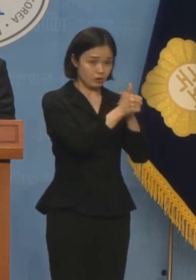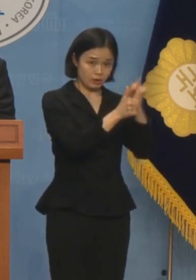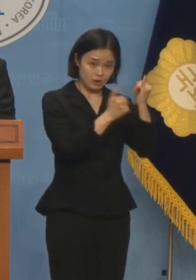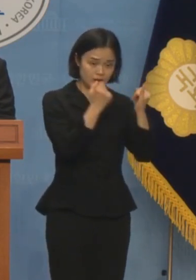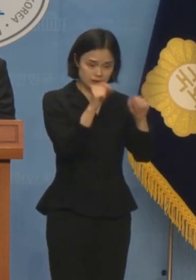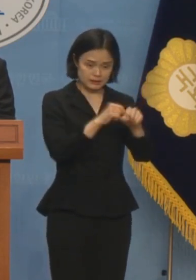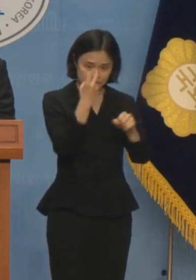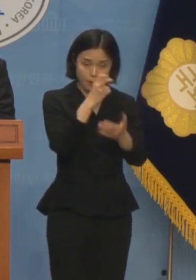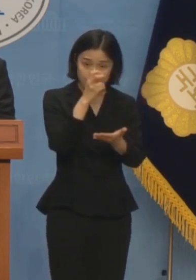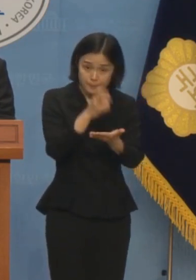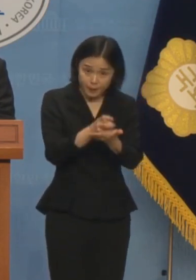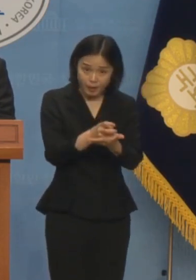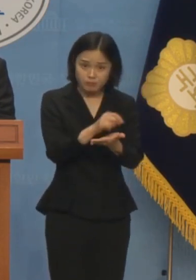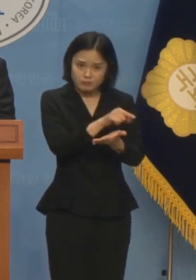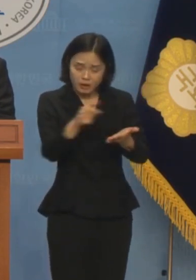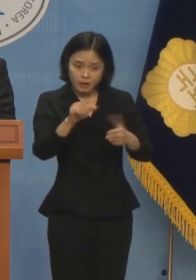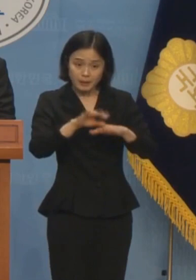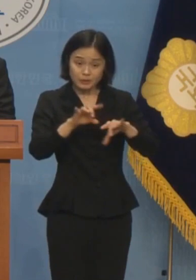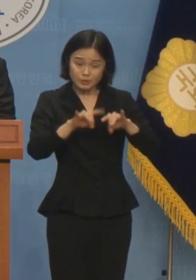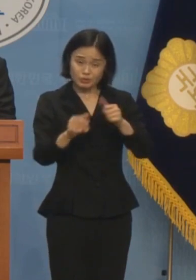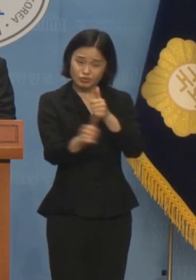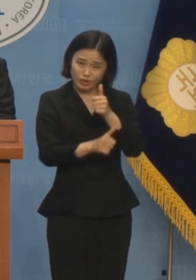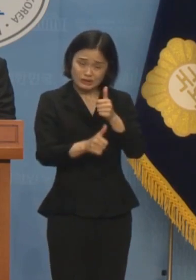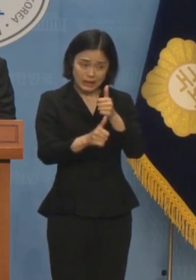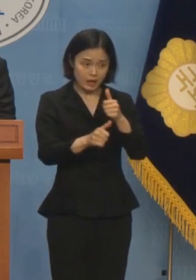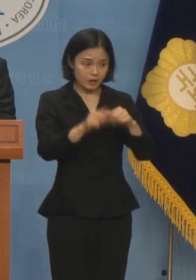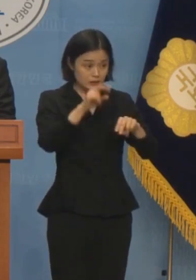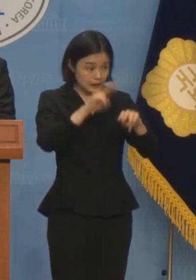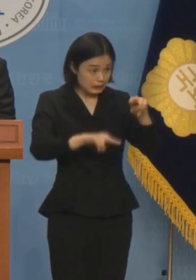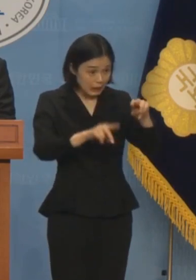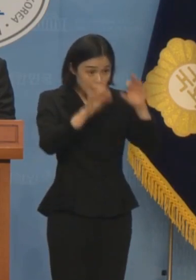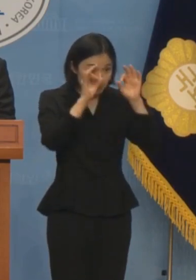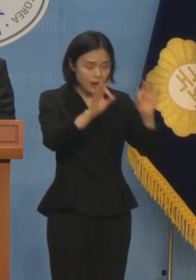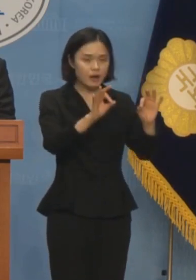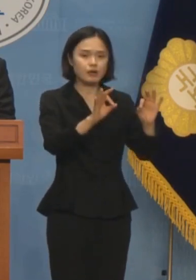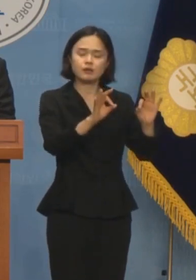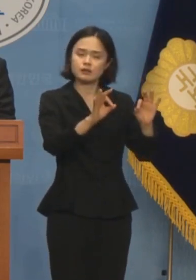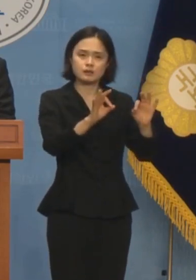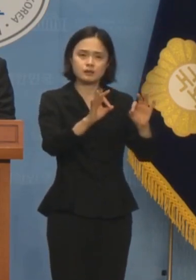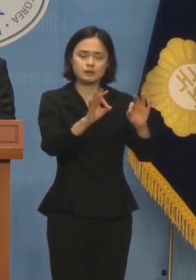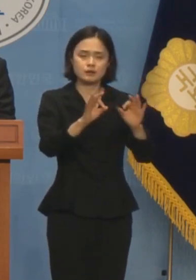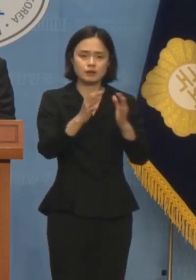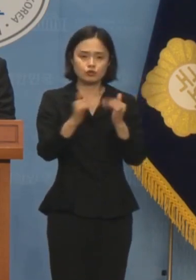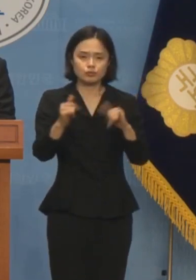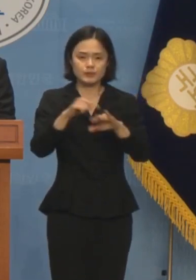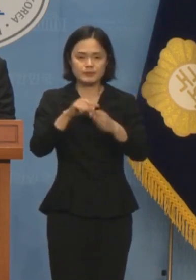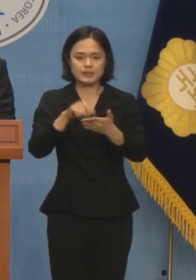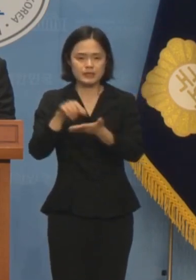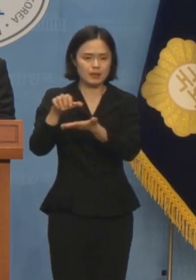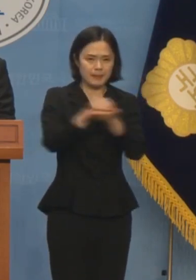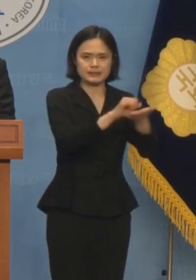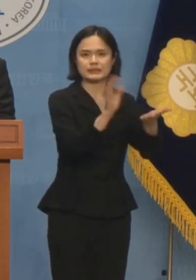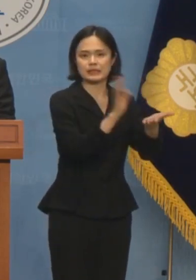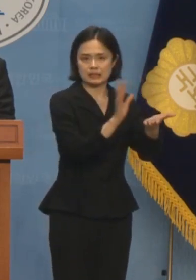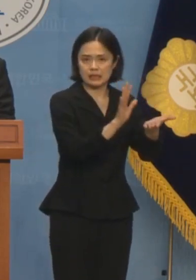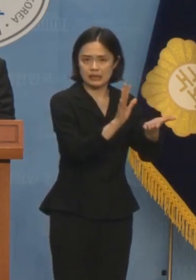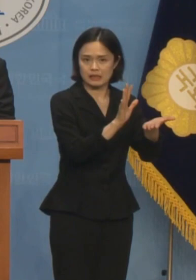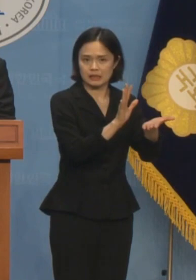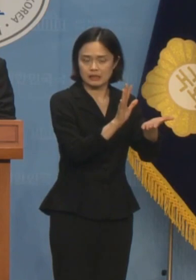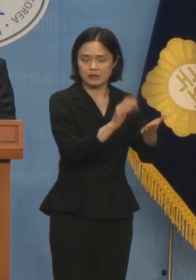확인한 미니입니다 국민의 미니를 실천하는 것이 갈등과 대결의 정치라는